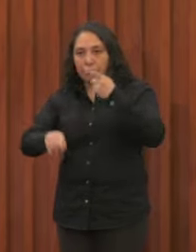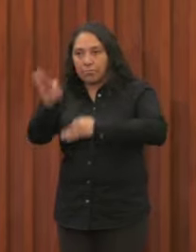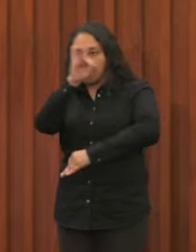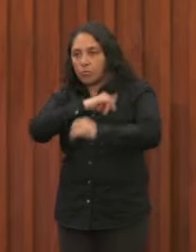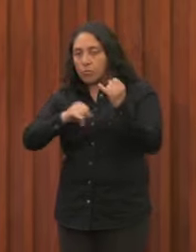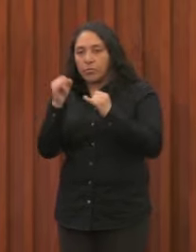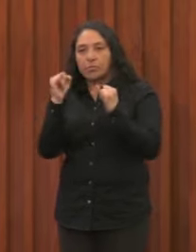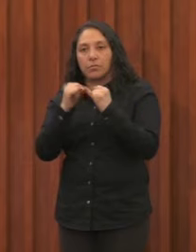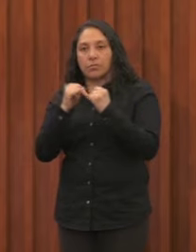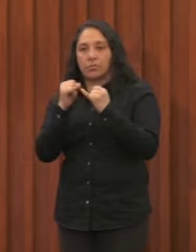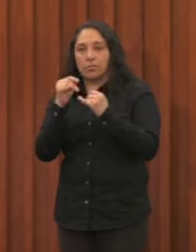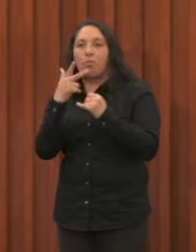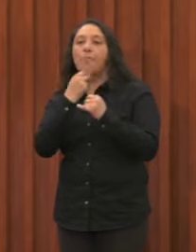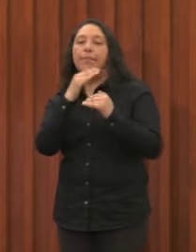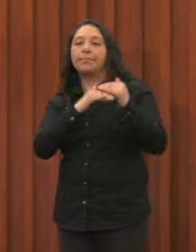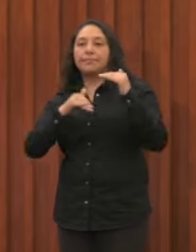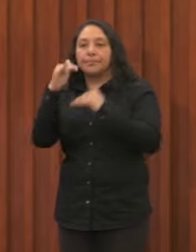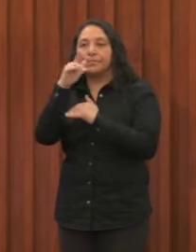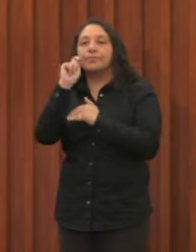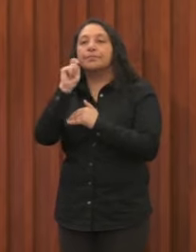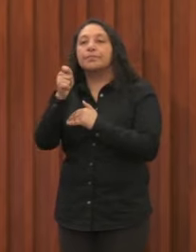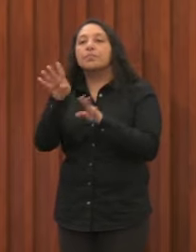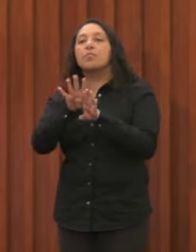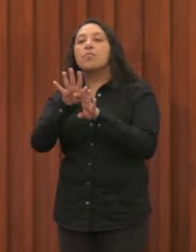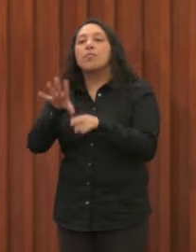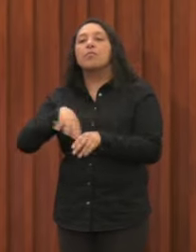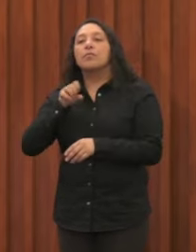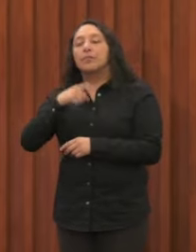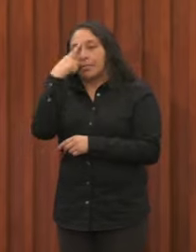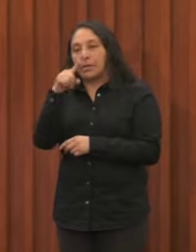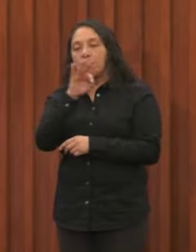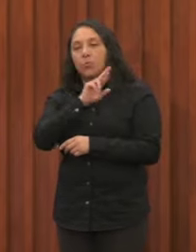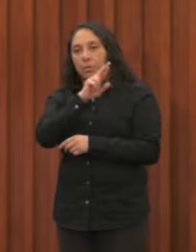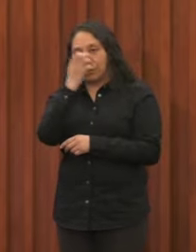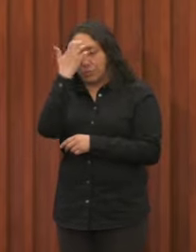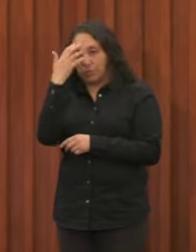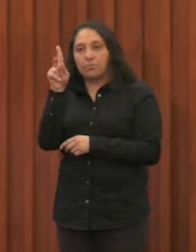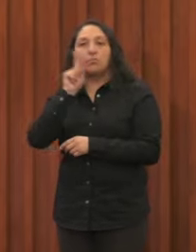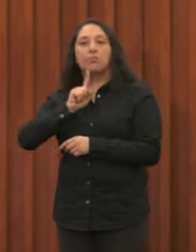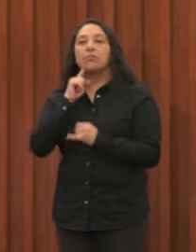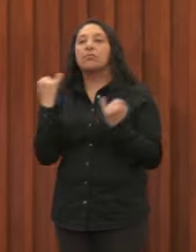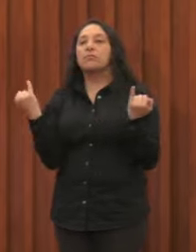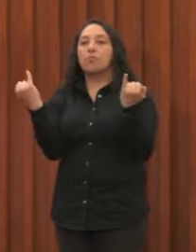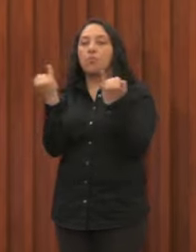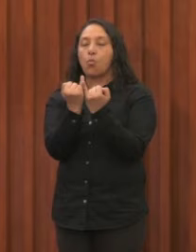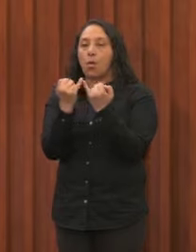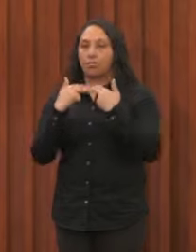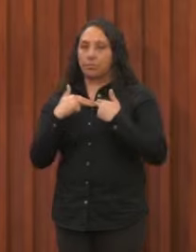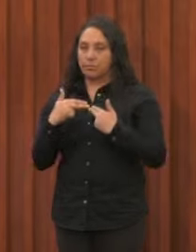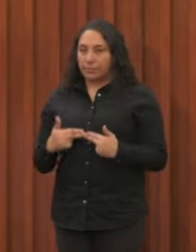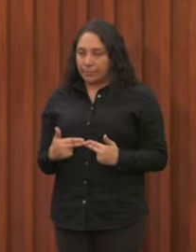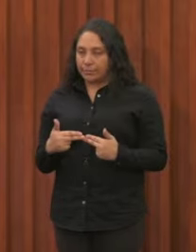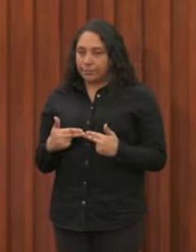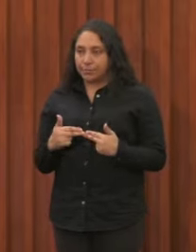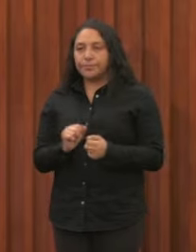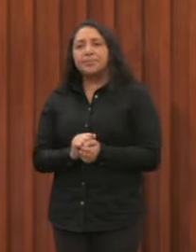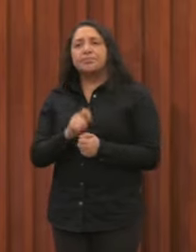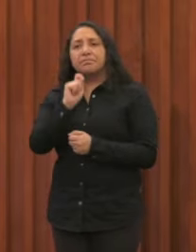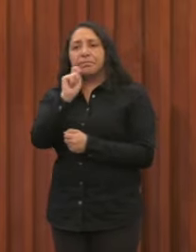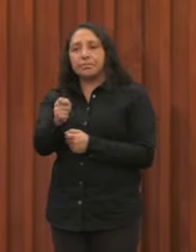patriarcales, eran una lucha para que se reconociera que las mujeres somos igualmente humanas, es decir,